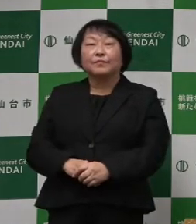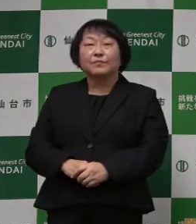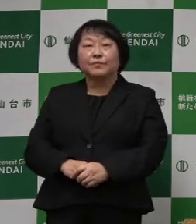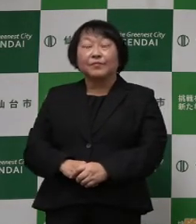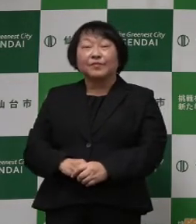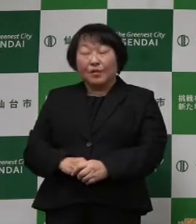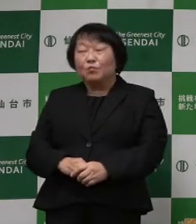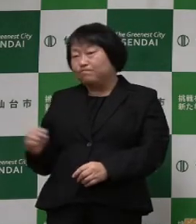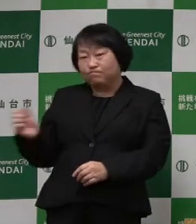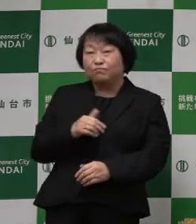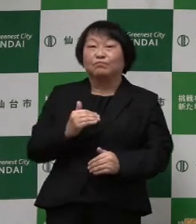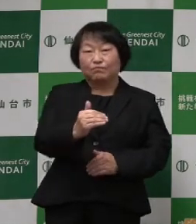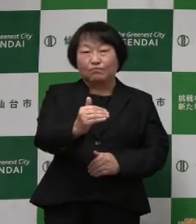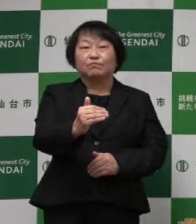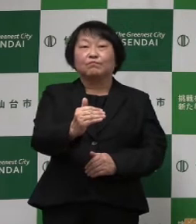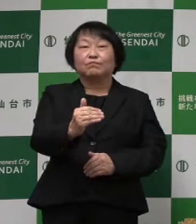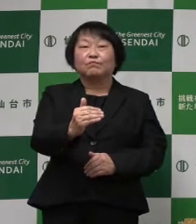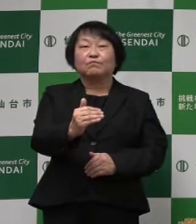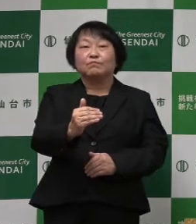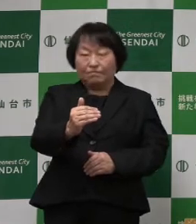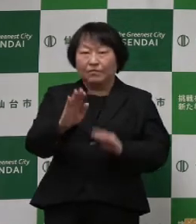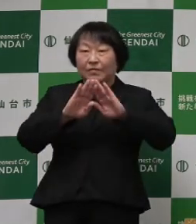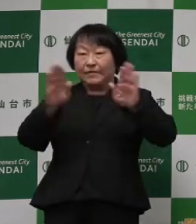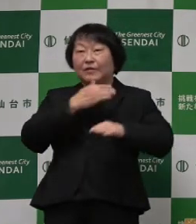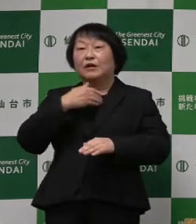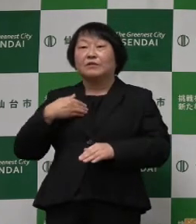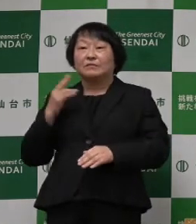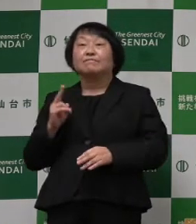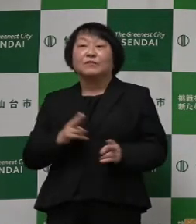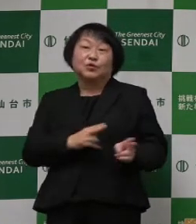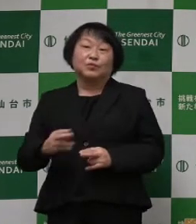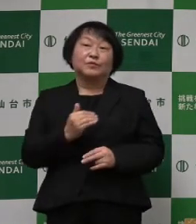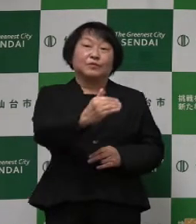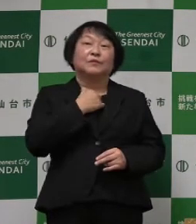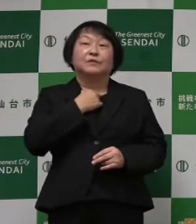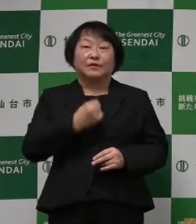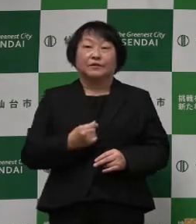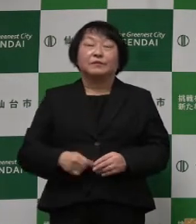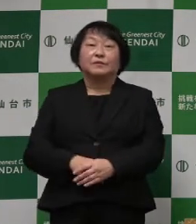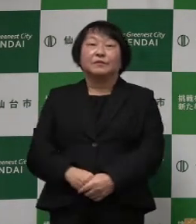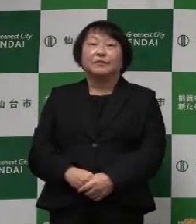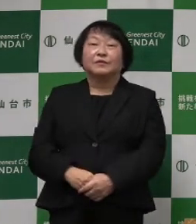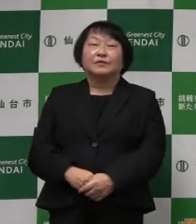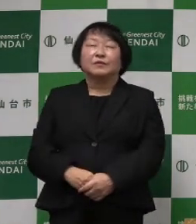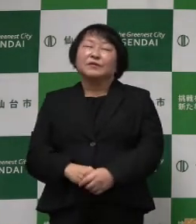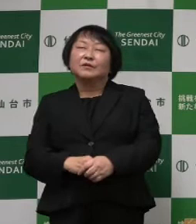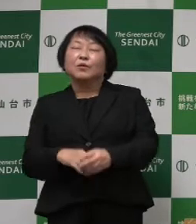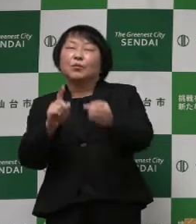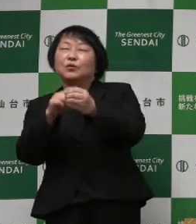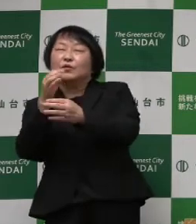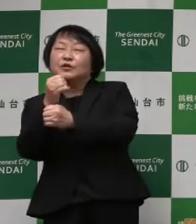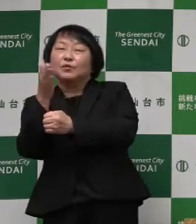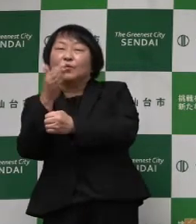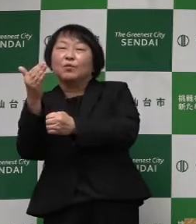急ぎですね、開催ができるように準備を整えてまいりたいと思っています。 目処として人選いつ